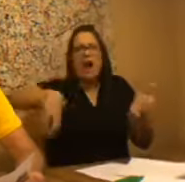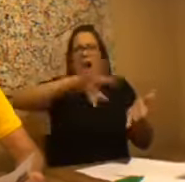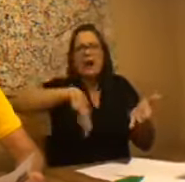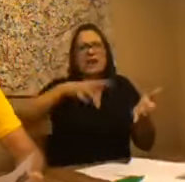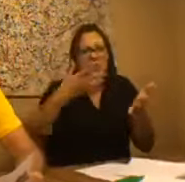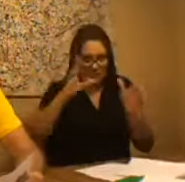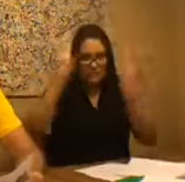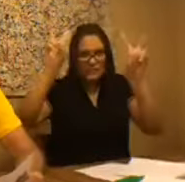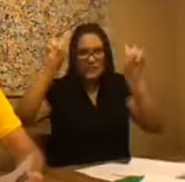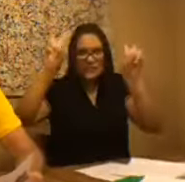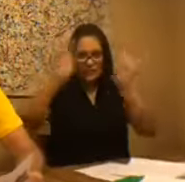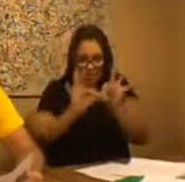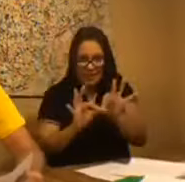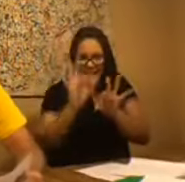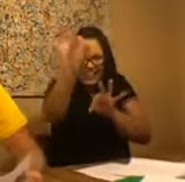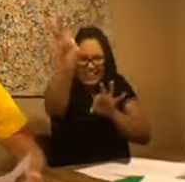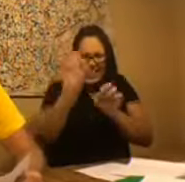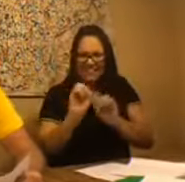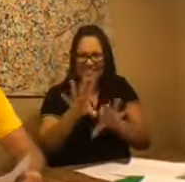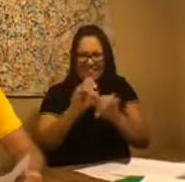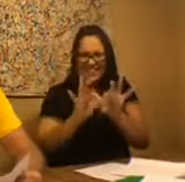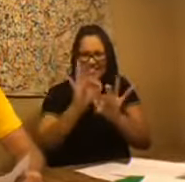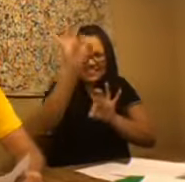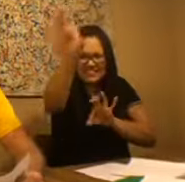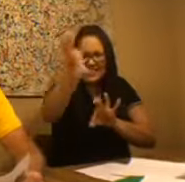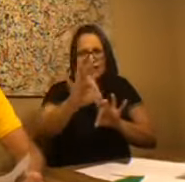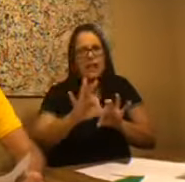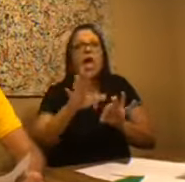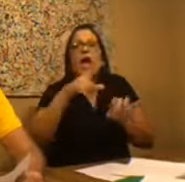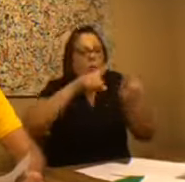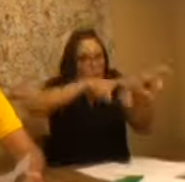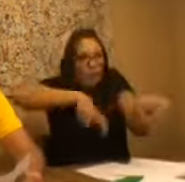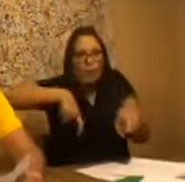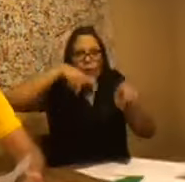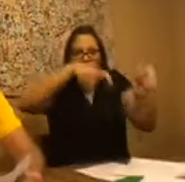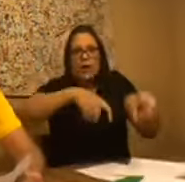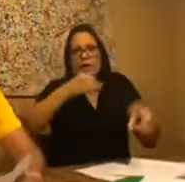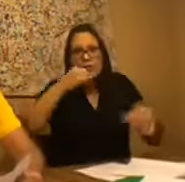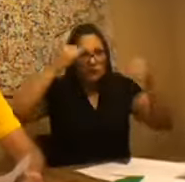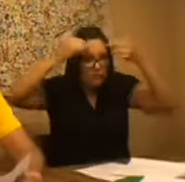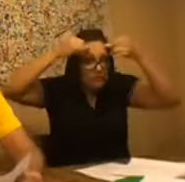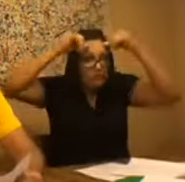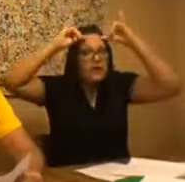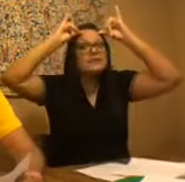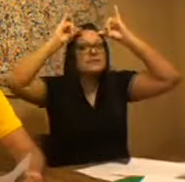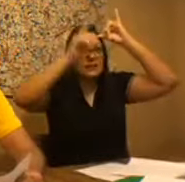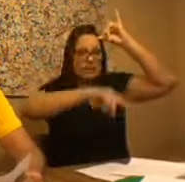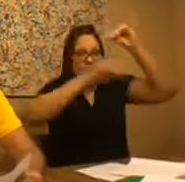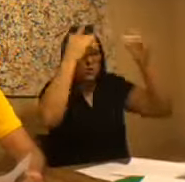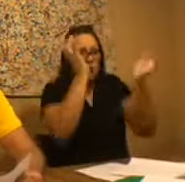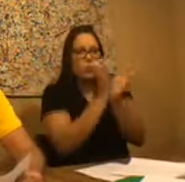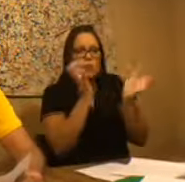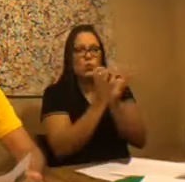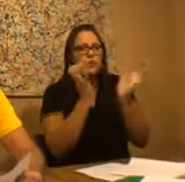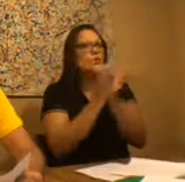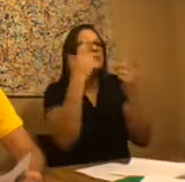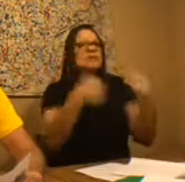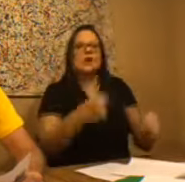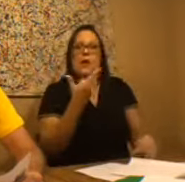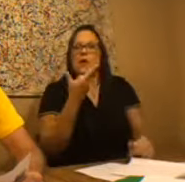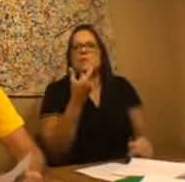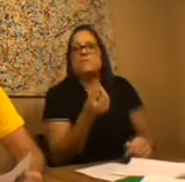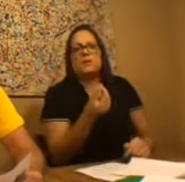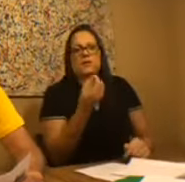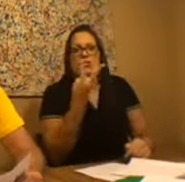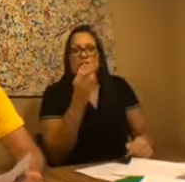rurais na fazenda onde porventura tenha sinal de internet a garotada vem de viajar 20 e